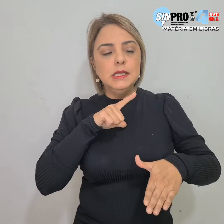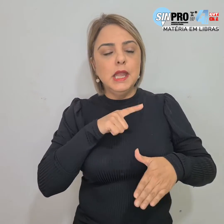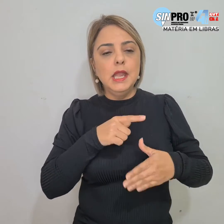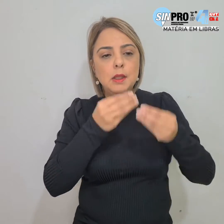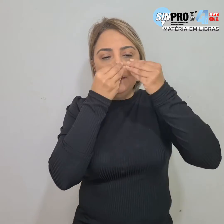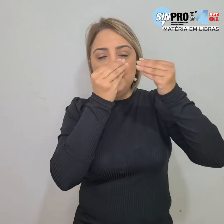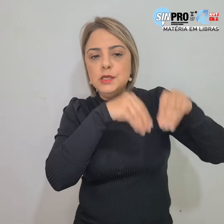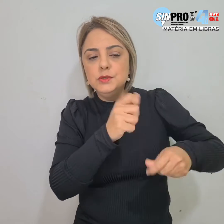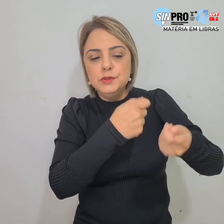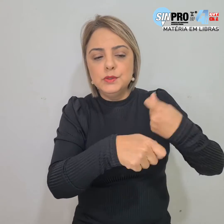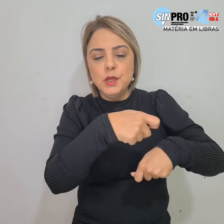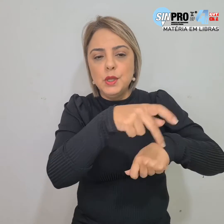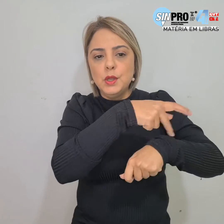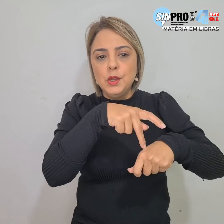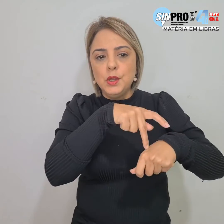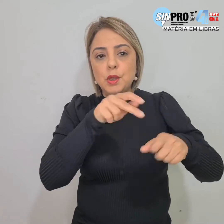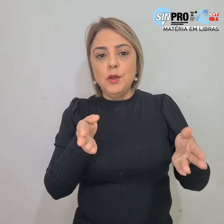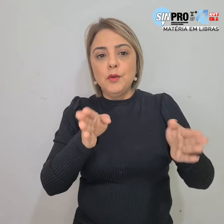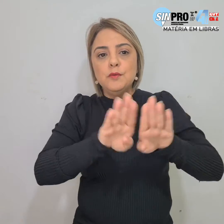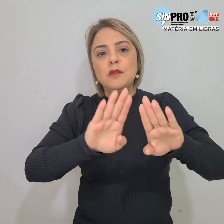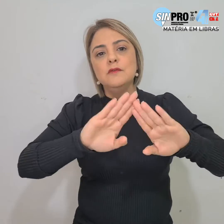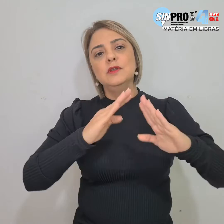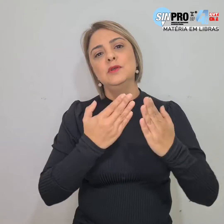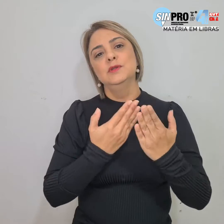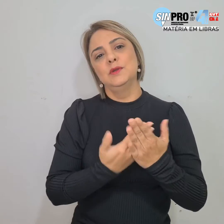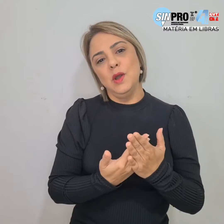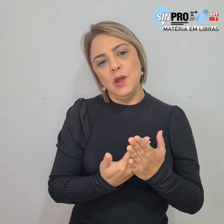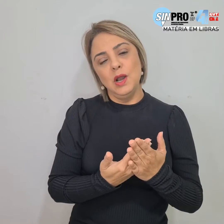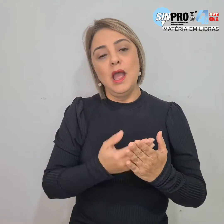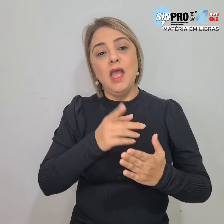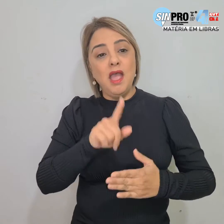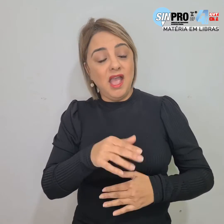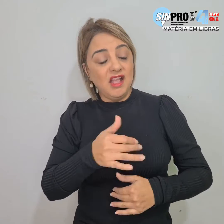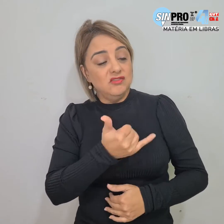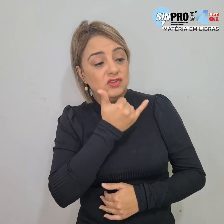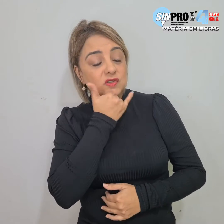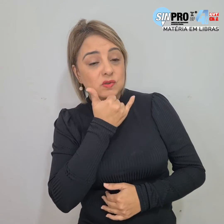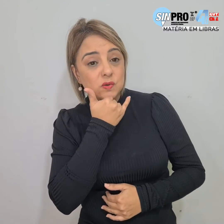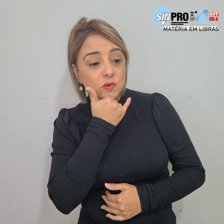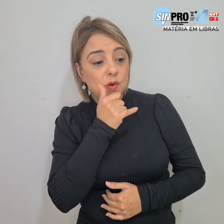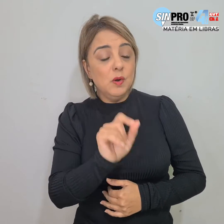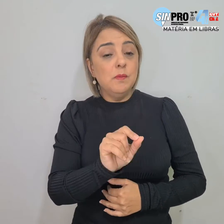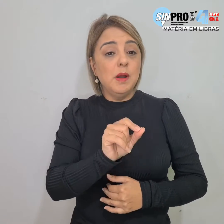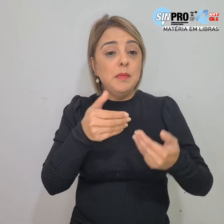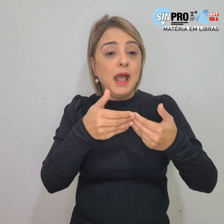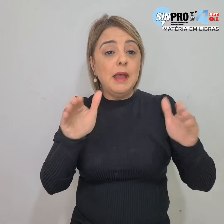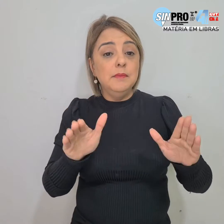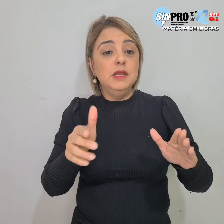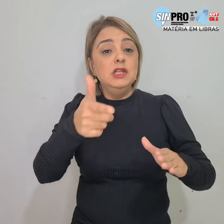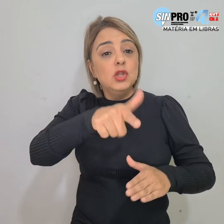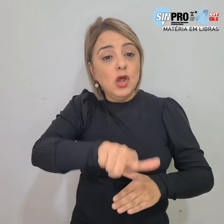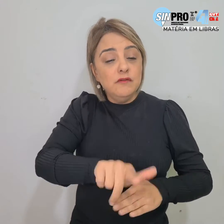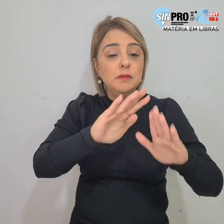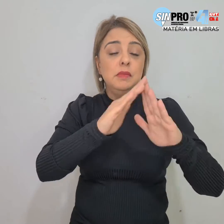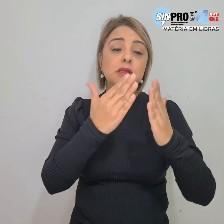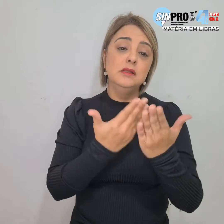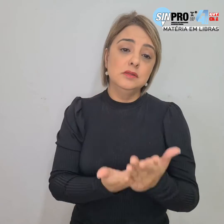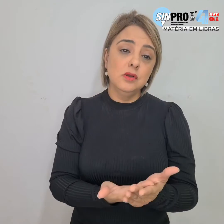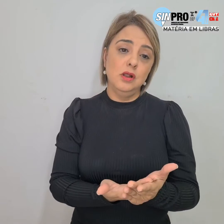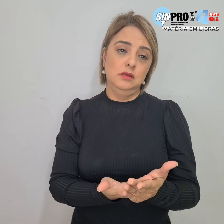por conta do fechamento das escolas é justificativa o suficiente para a abertura massiva das unidades escolares.